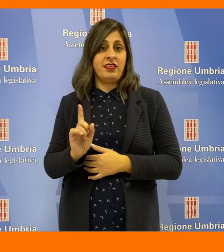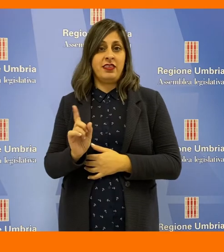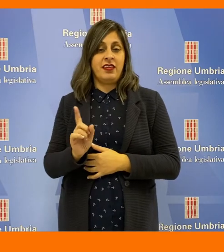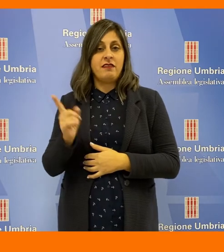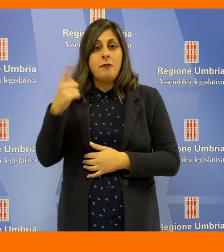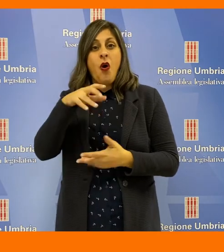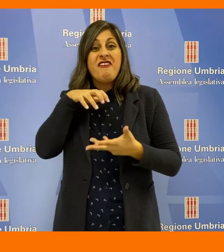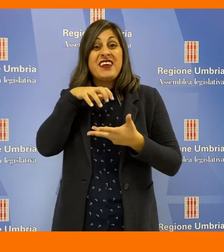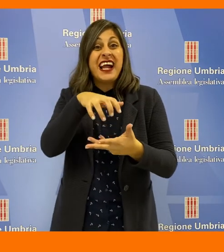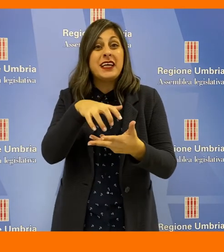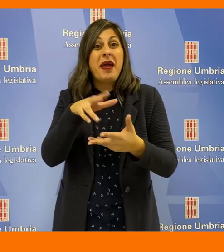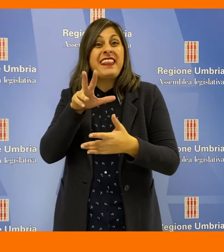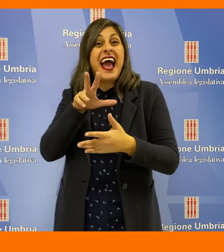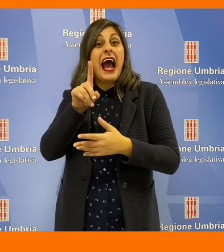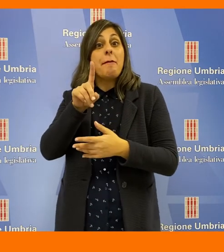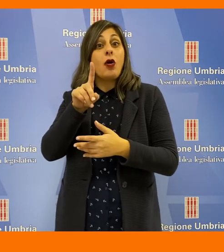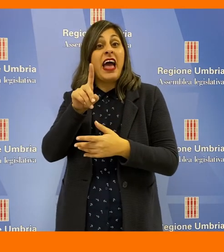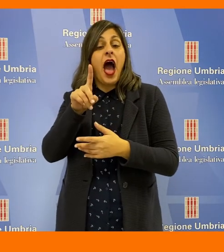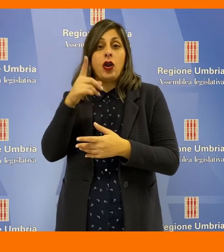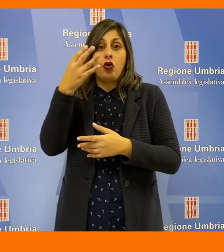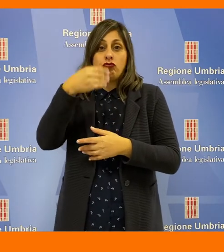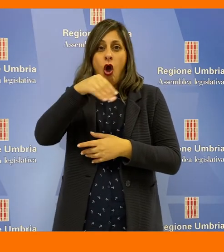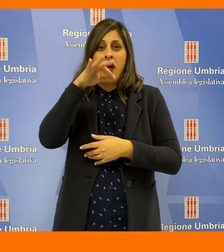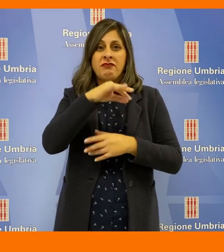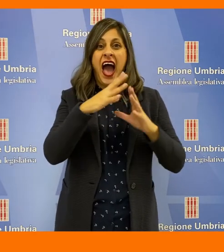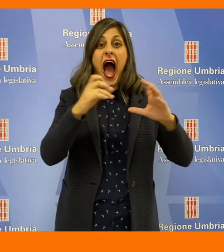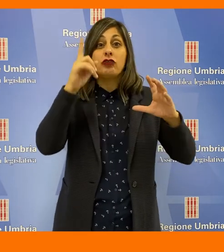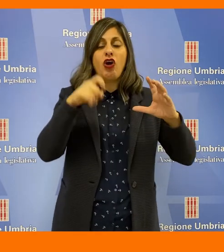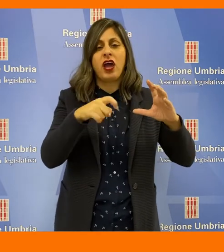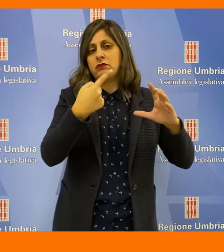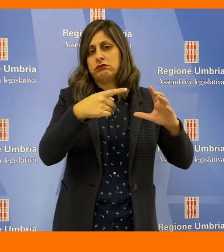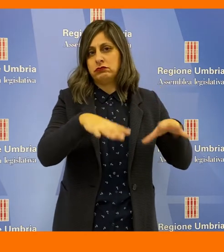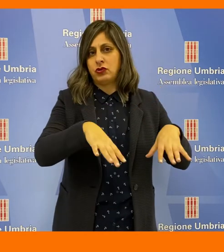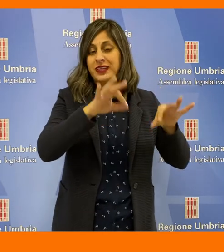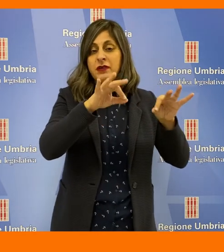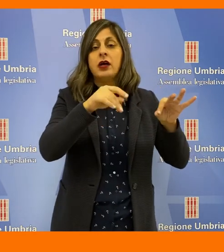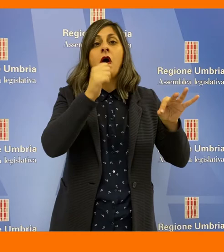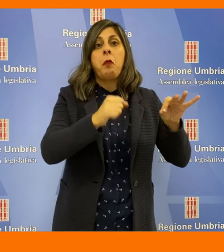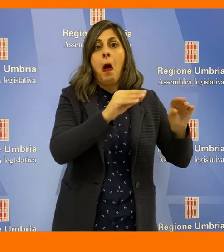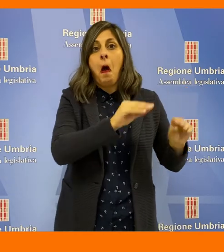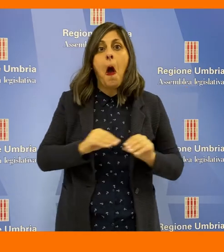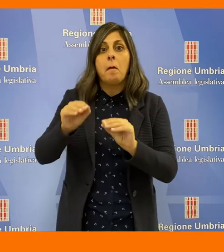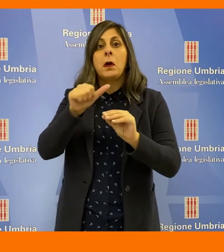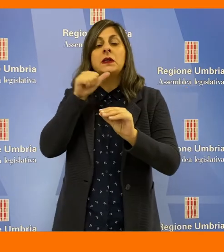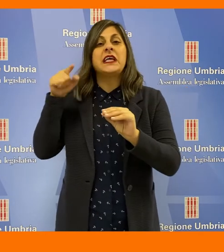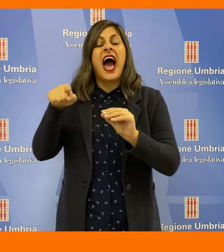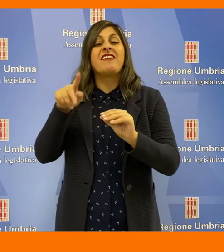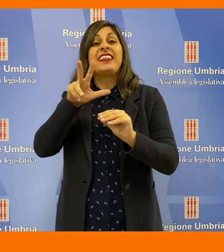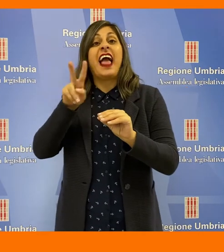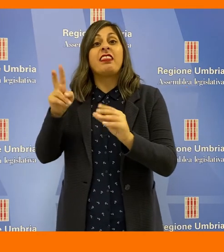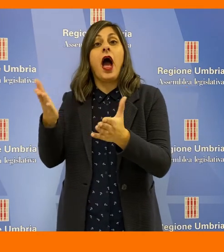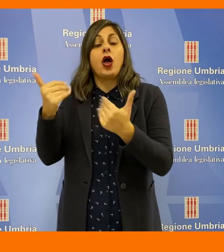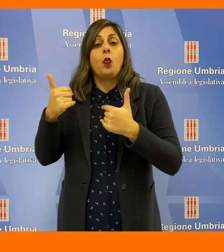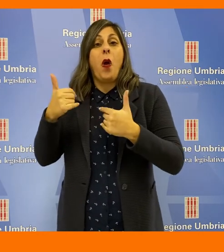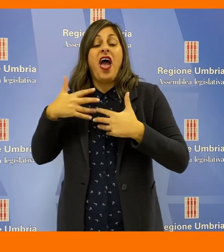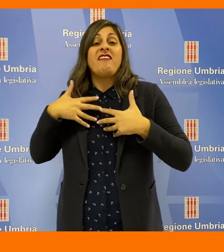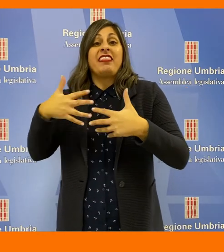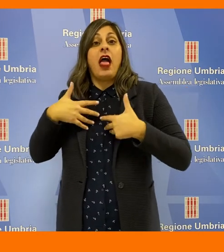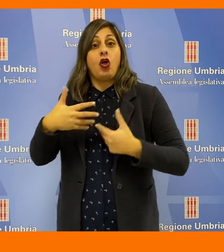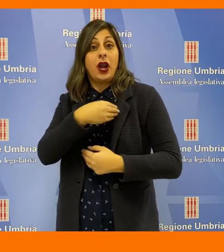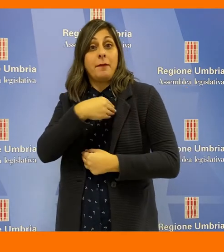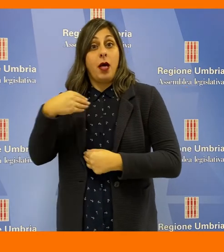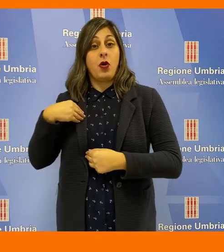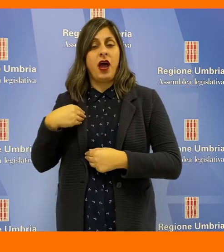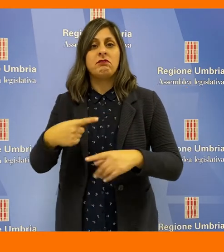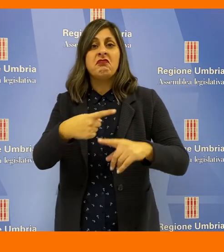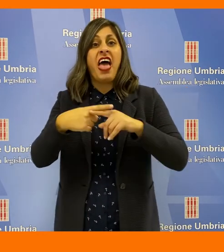potenziali e non effettive. I finanziamenti previsti per il capodanno alle acciaierie, che non si farà, potrebbero ora servire per 32